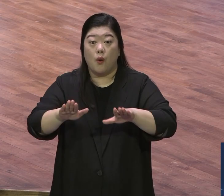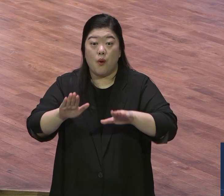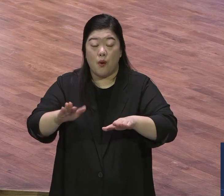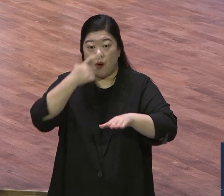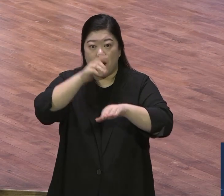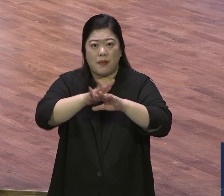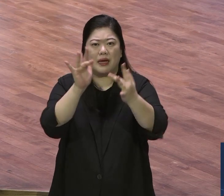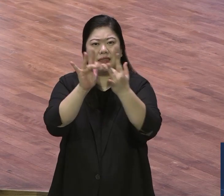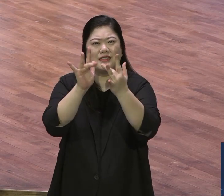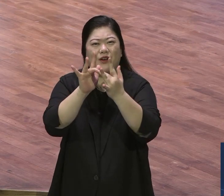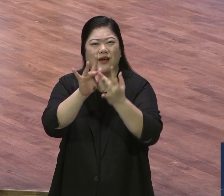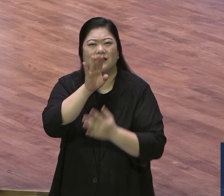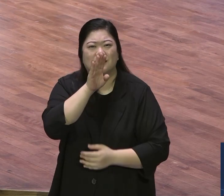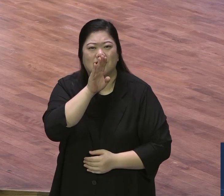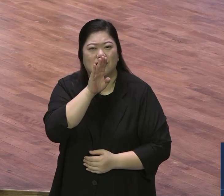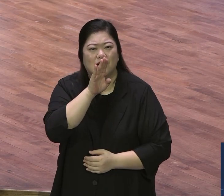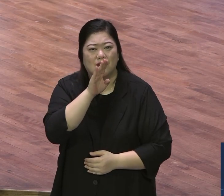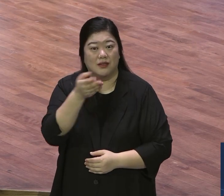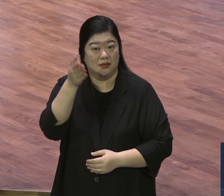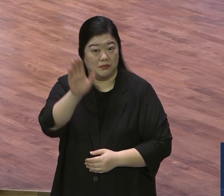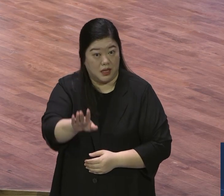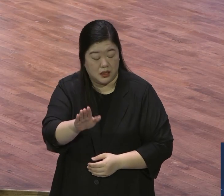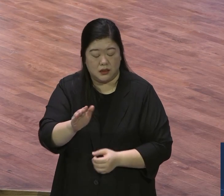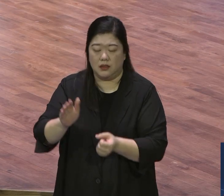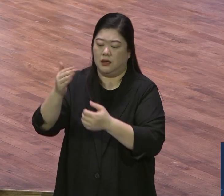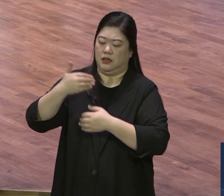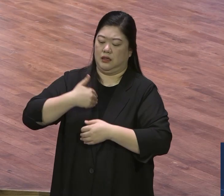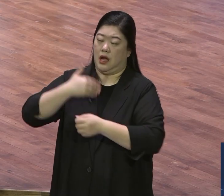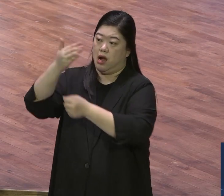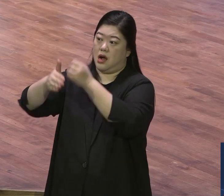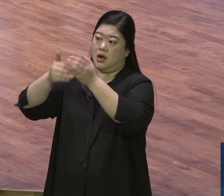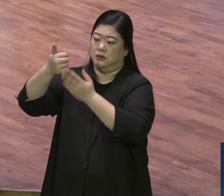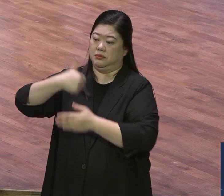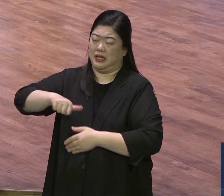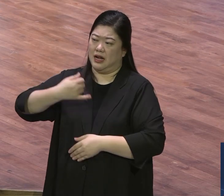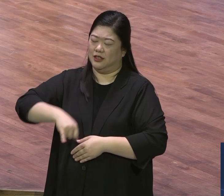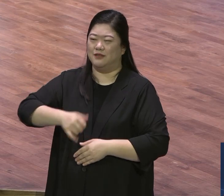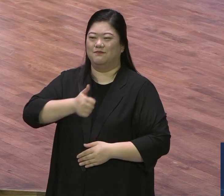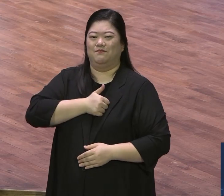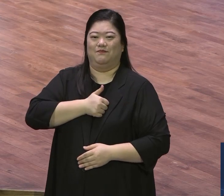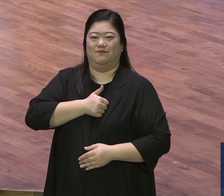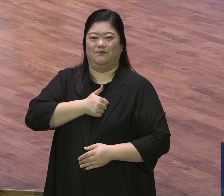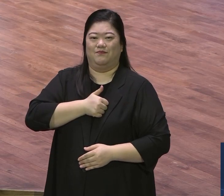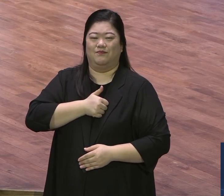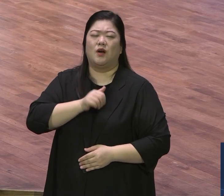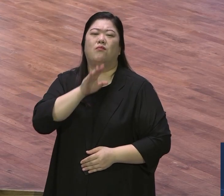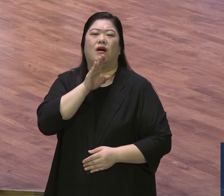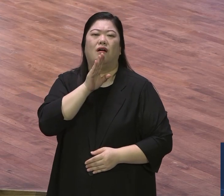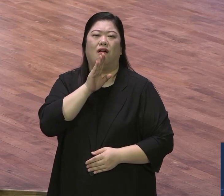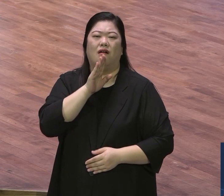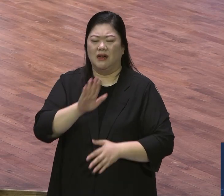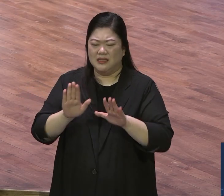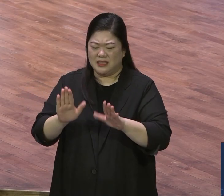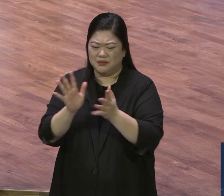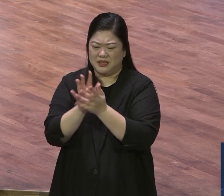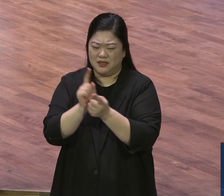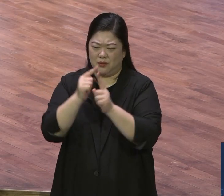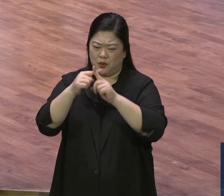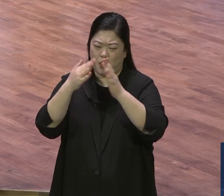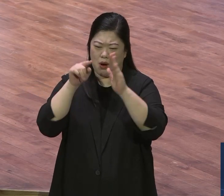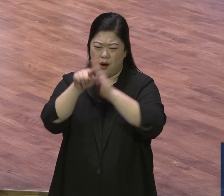가운데 정말 하나님의 자녀가 된 존재감이 솟아나고 기쁨과 열정이 솟아나시기